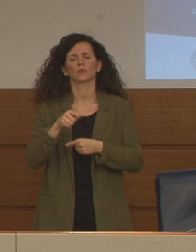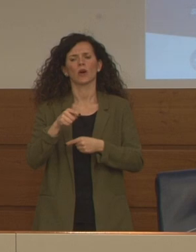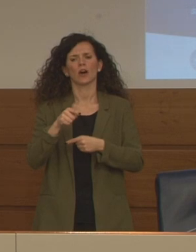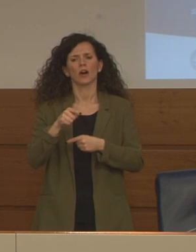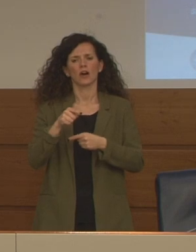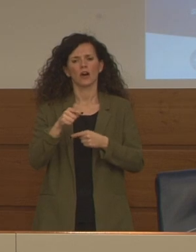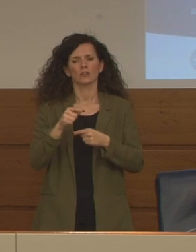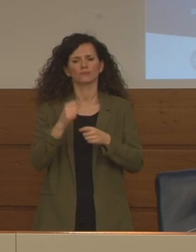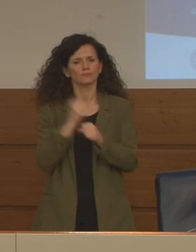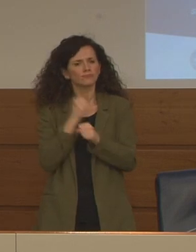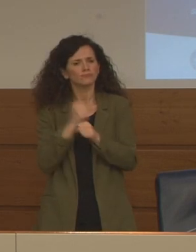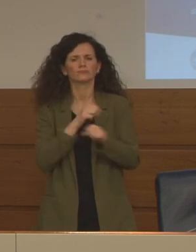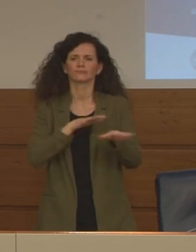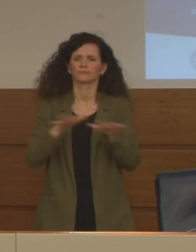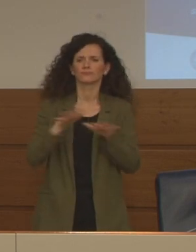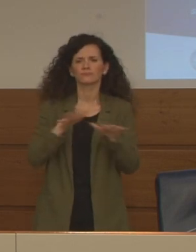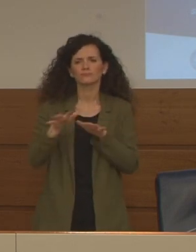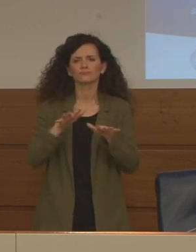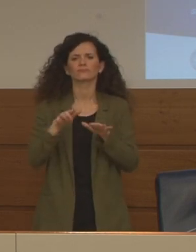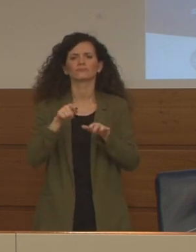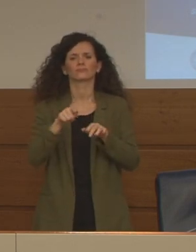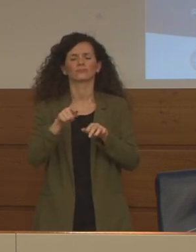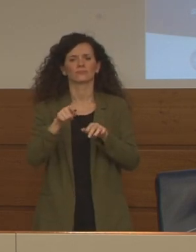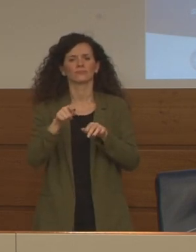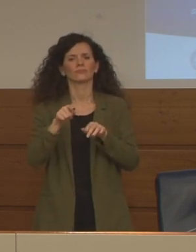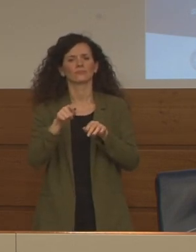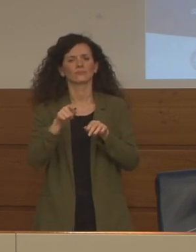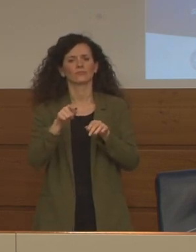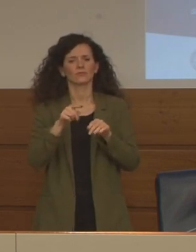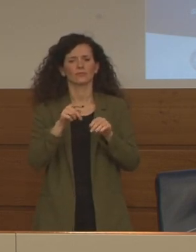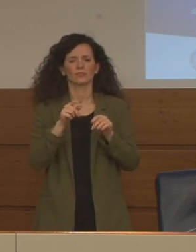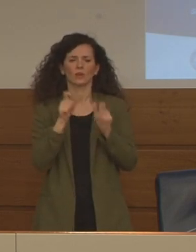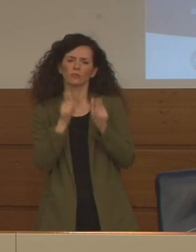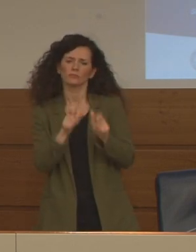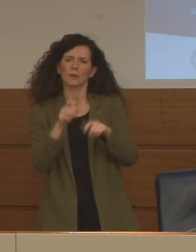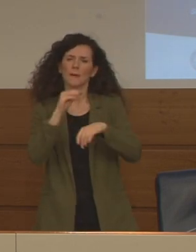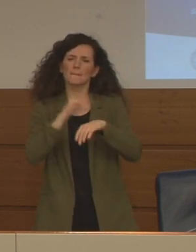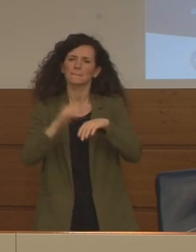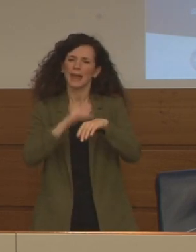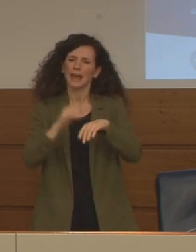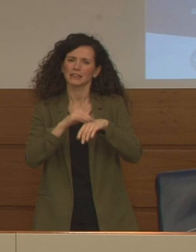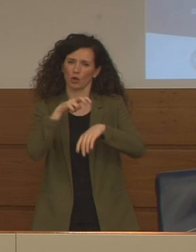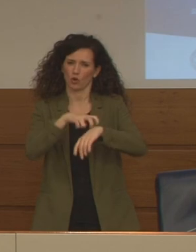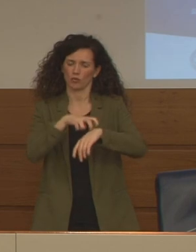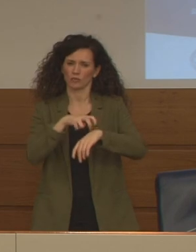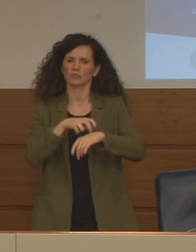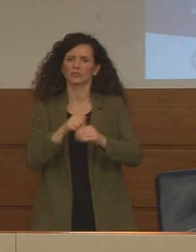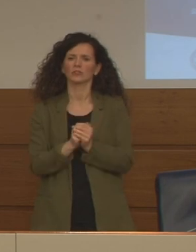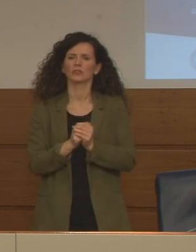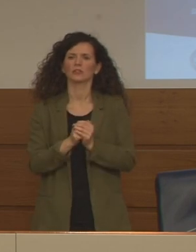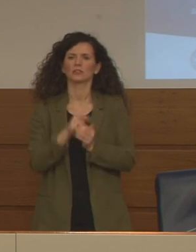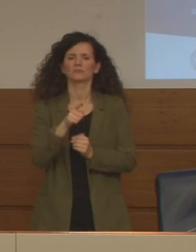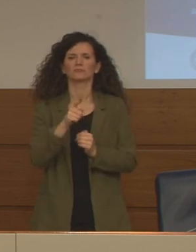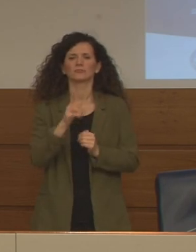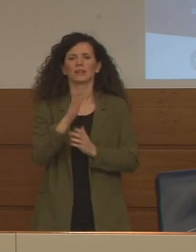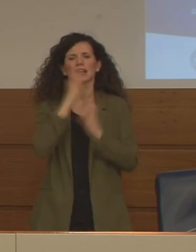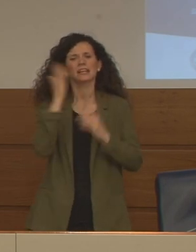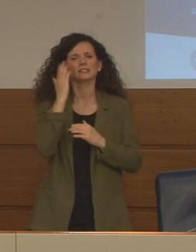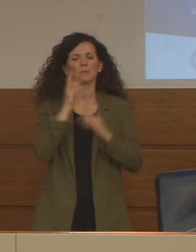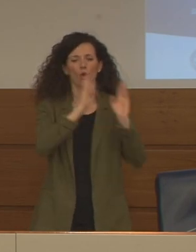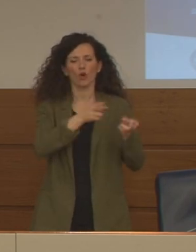strutture mediche e campani ieri vi avevo parlato in ospedale dell'ana di